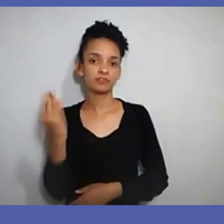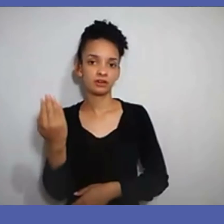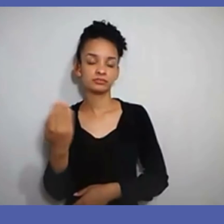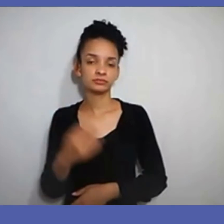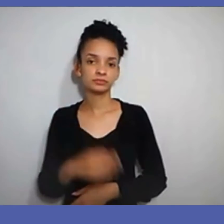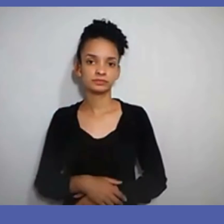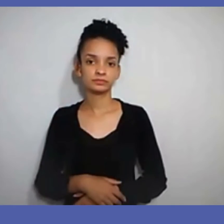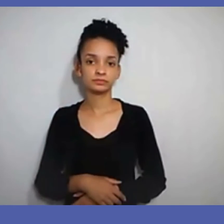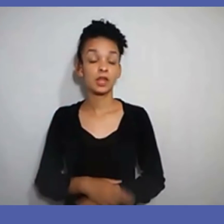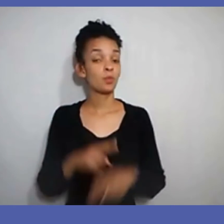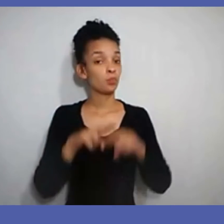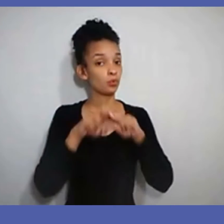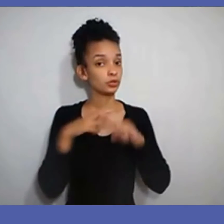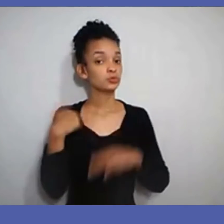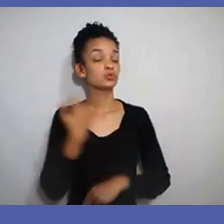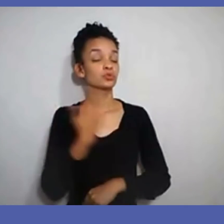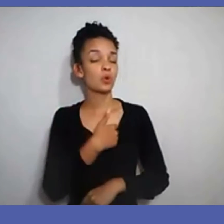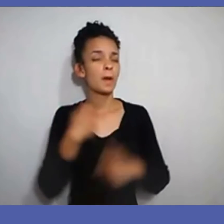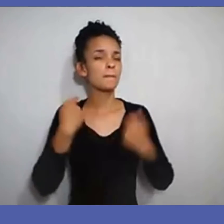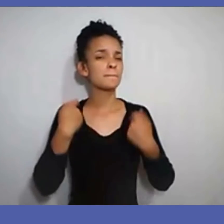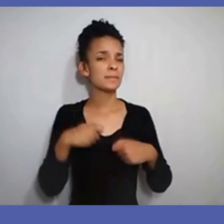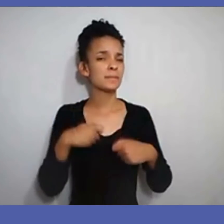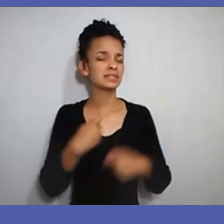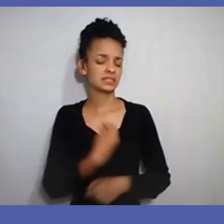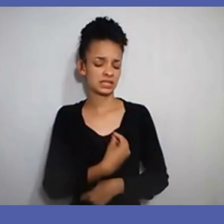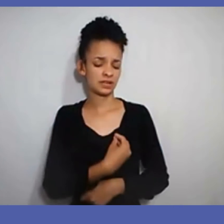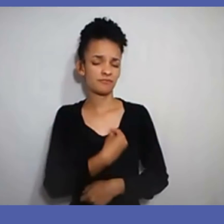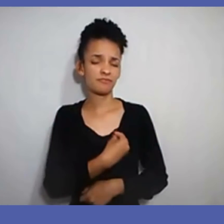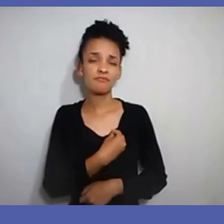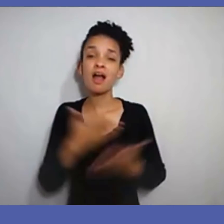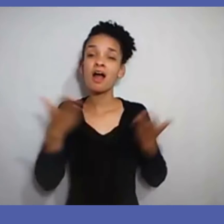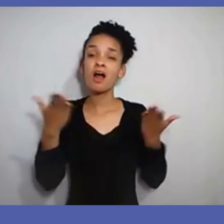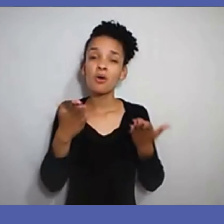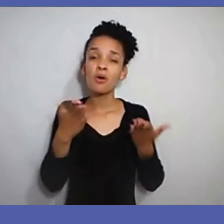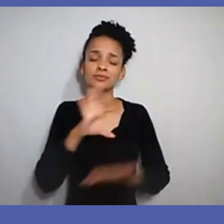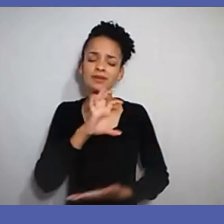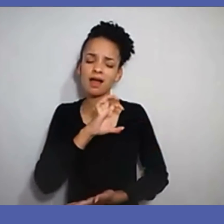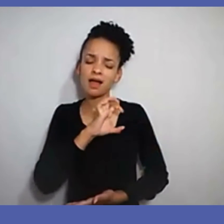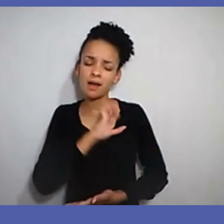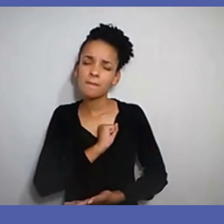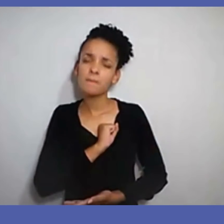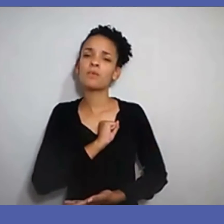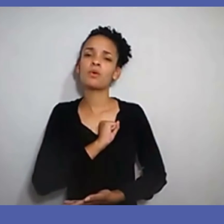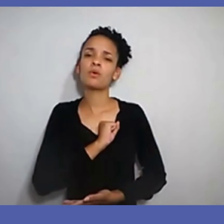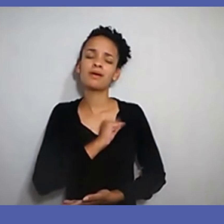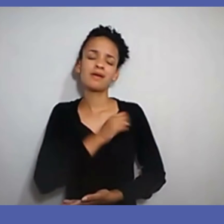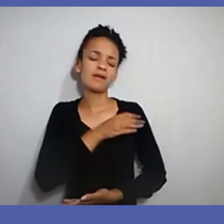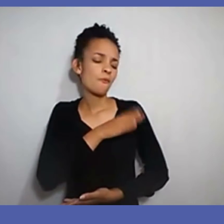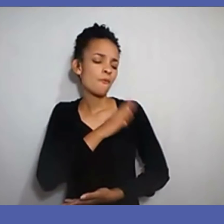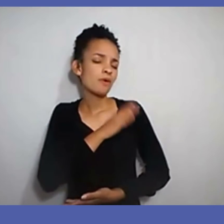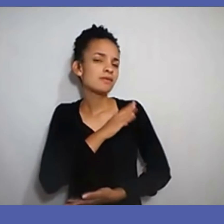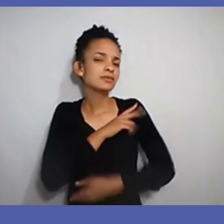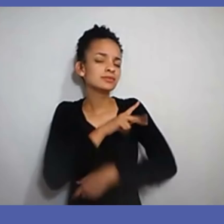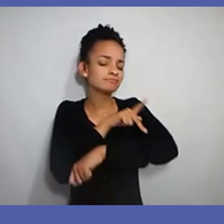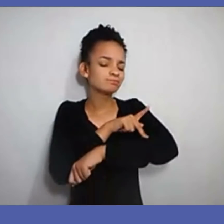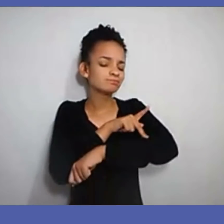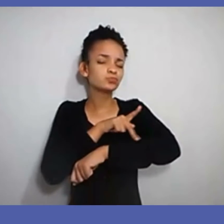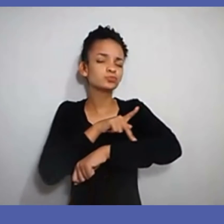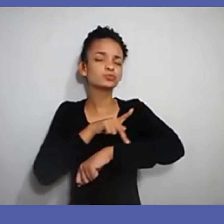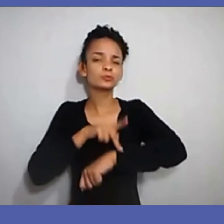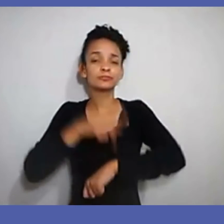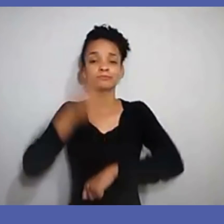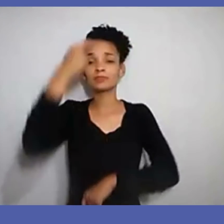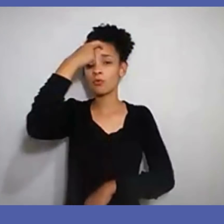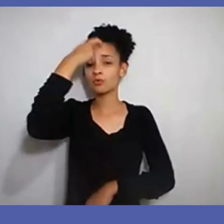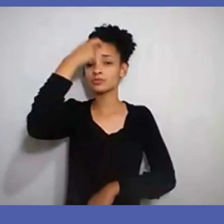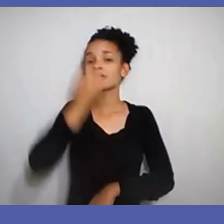hoje com um amor, irmãos, que procede de um coração puro e de boa consciência e de